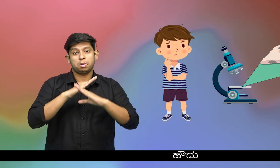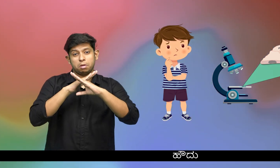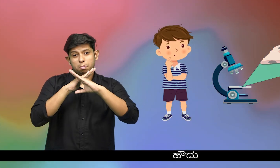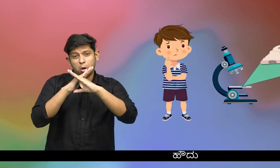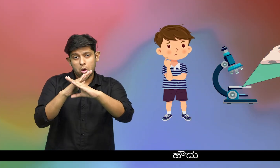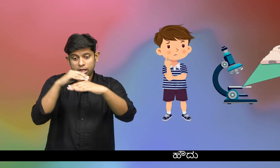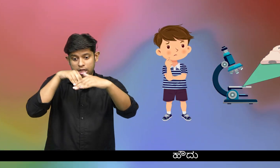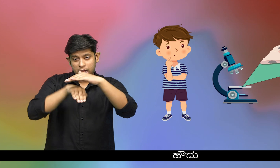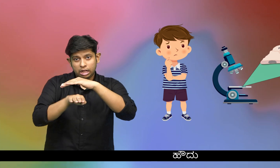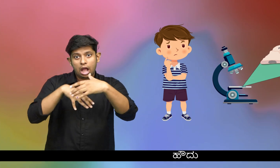ಹೌದು.